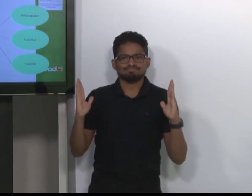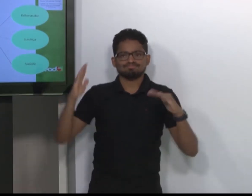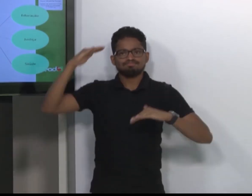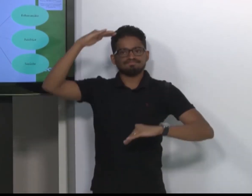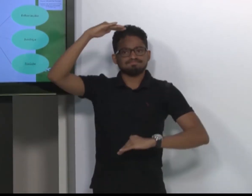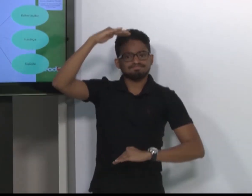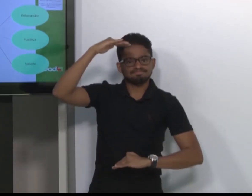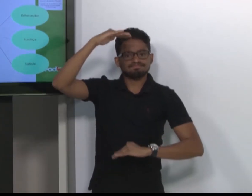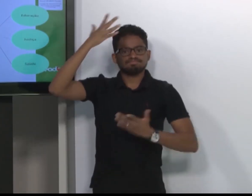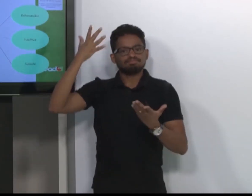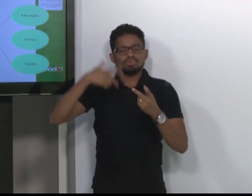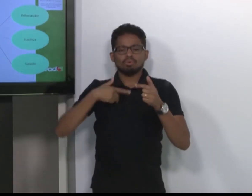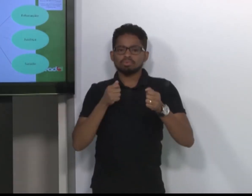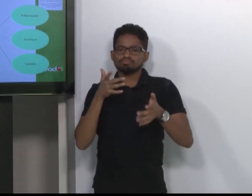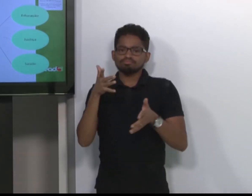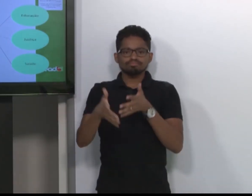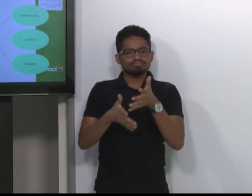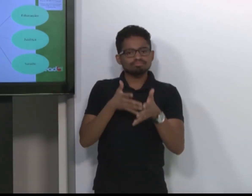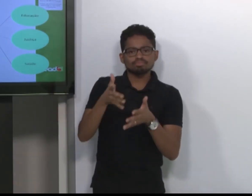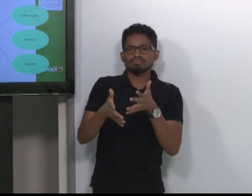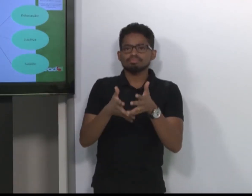de sinalização,